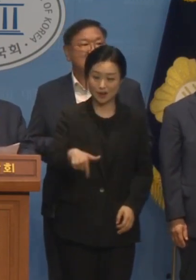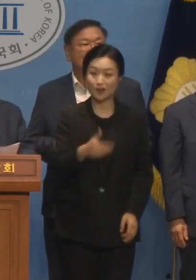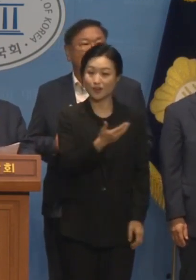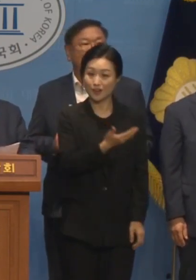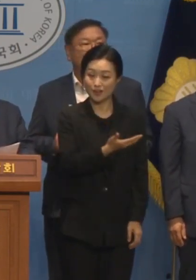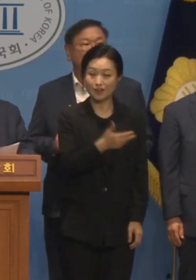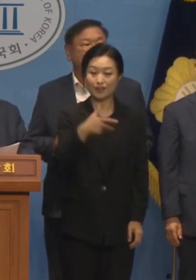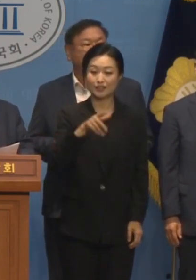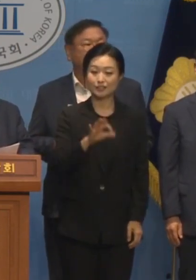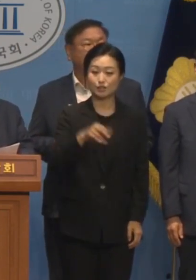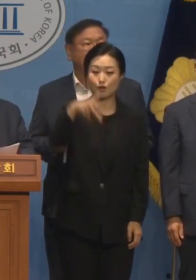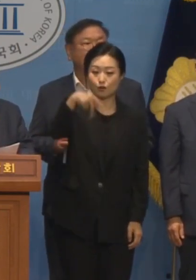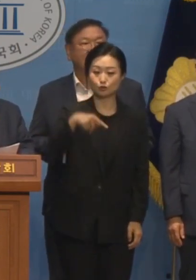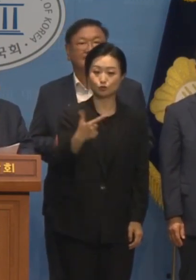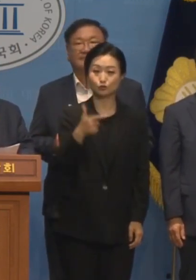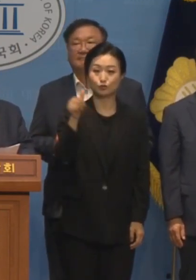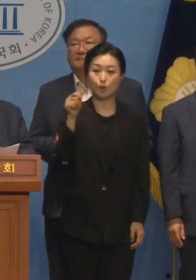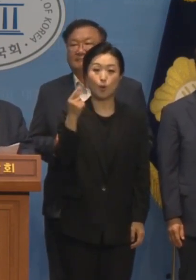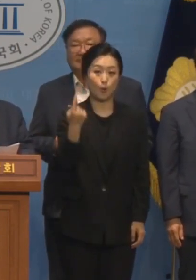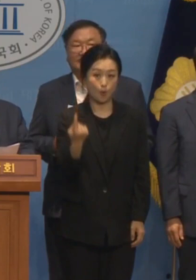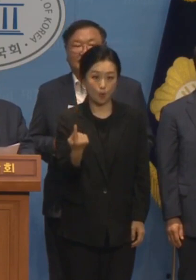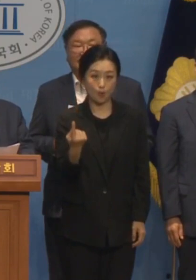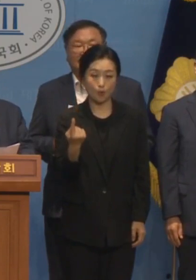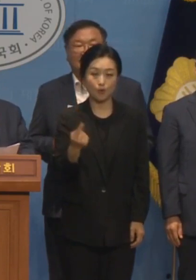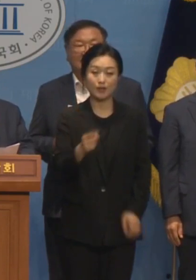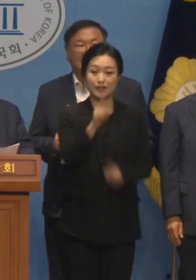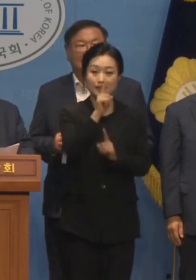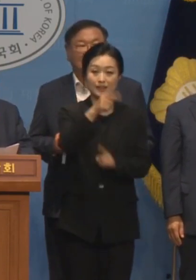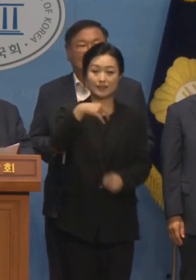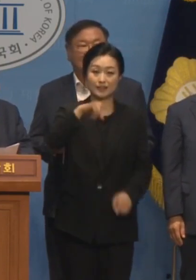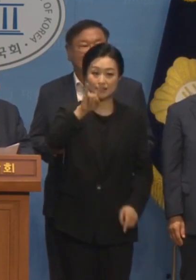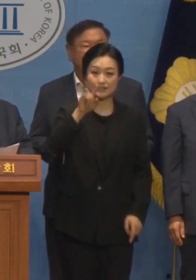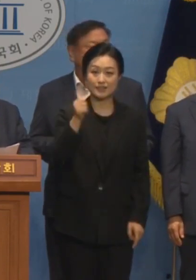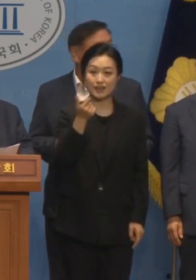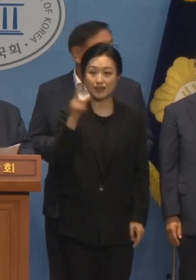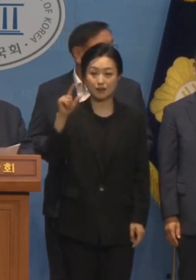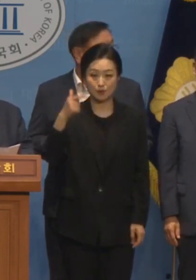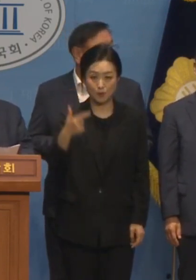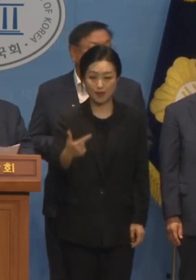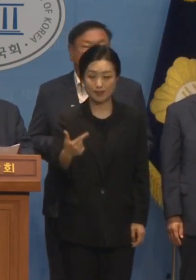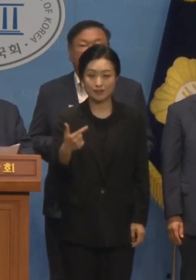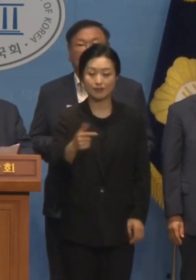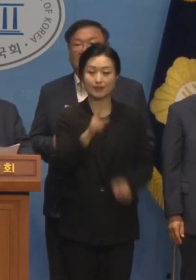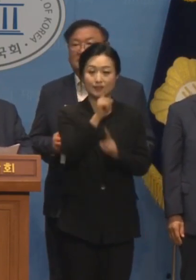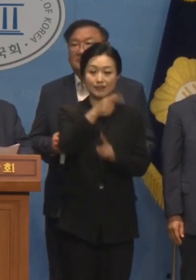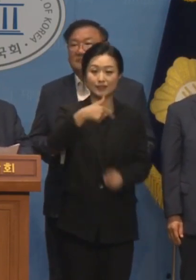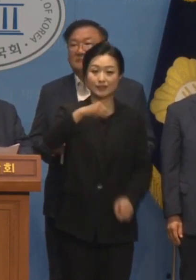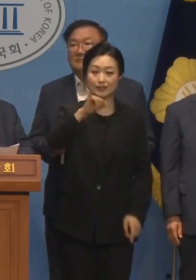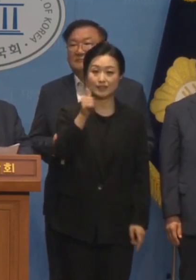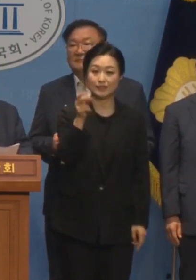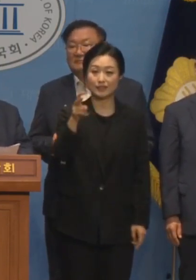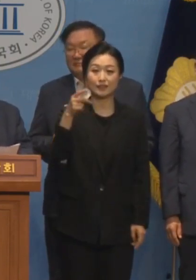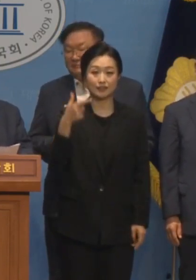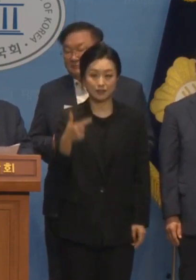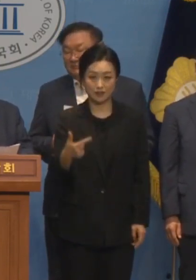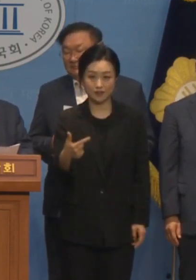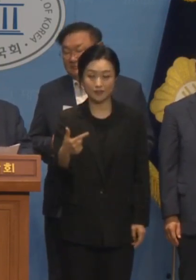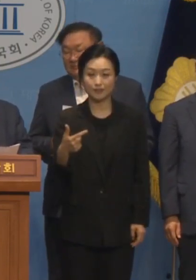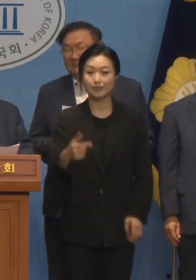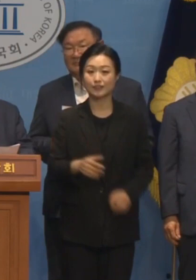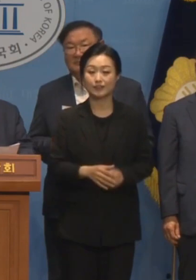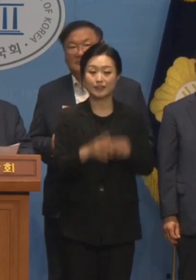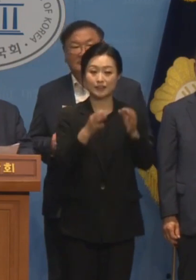오셨습니다. 정준호 의원님 오셨고요. 이재관 의원님 오셨습니다. 이기원 의원님